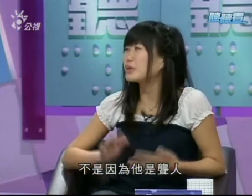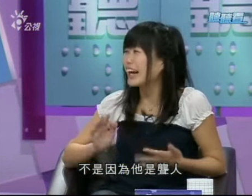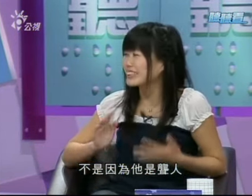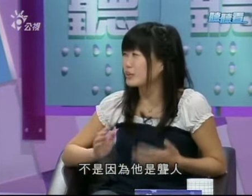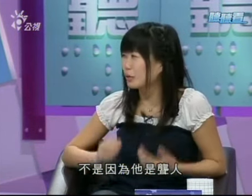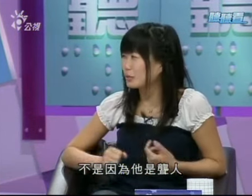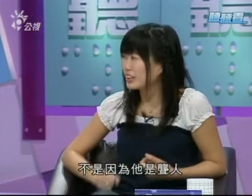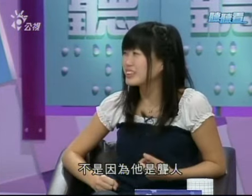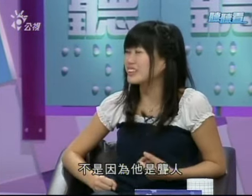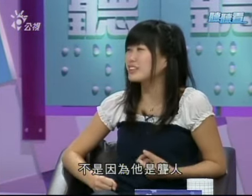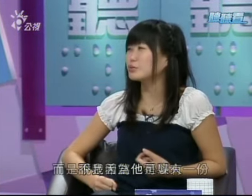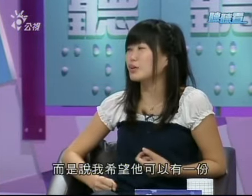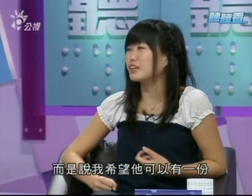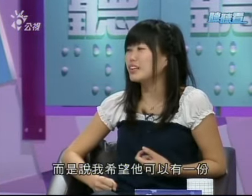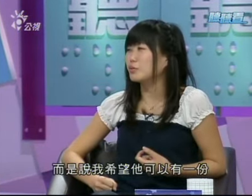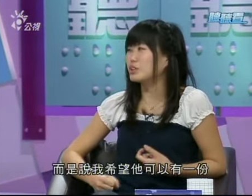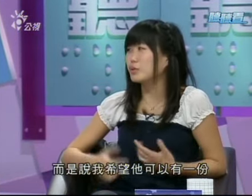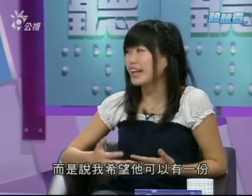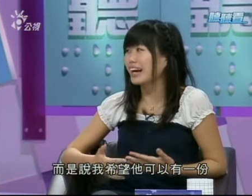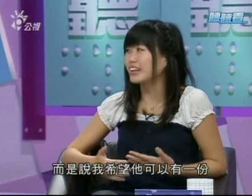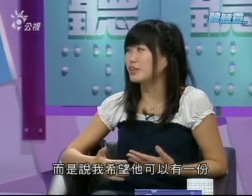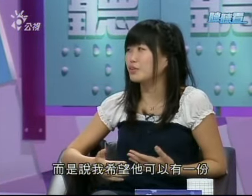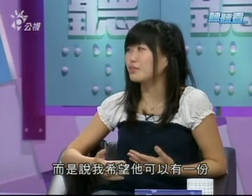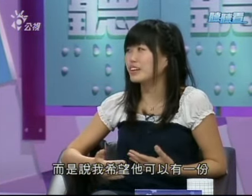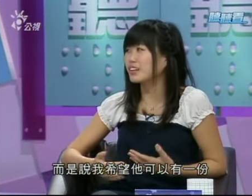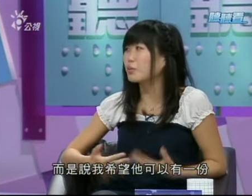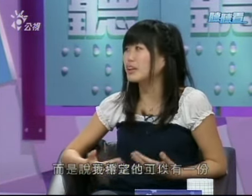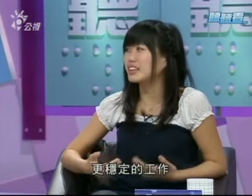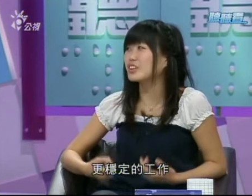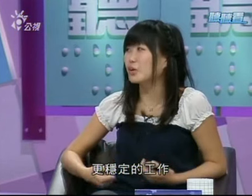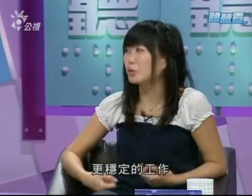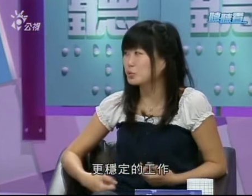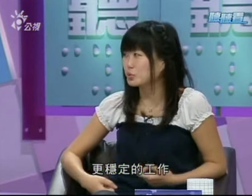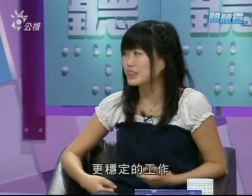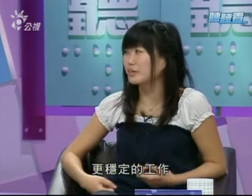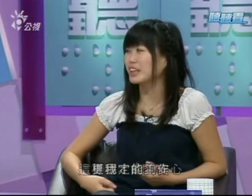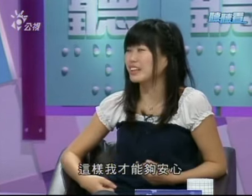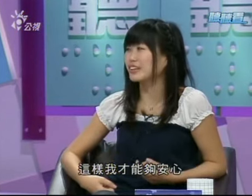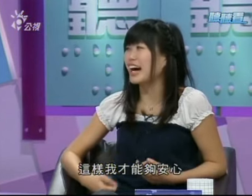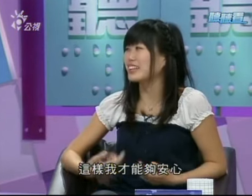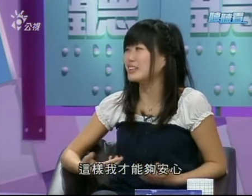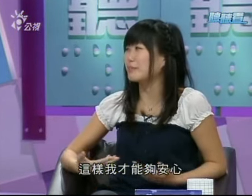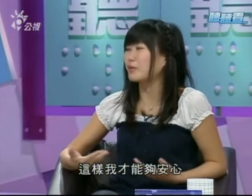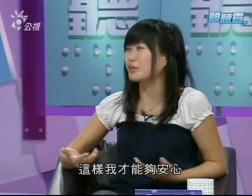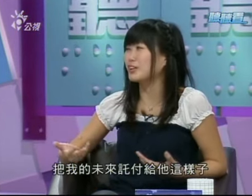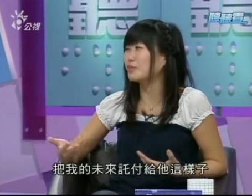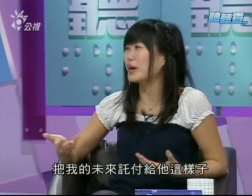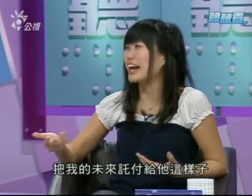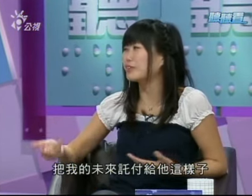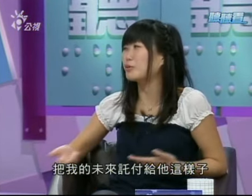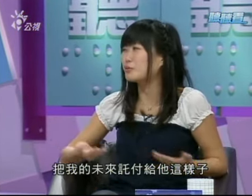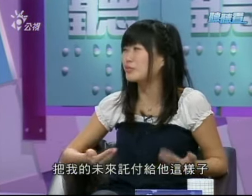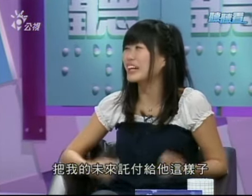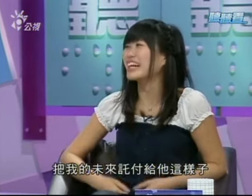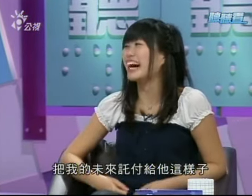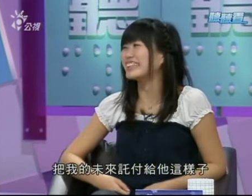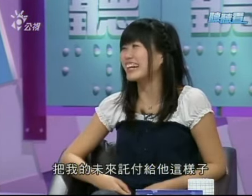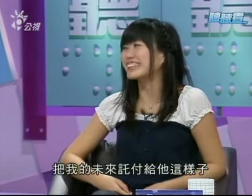因为他是龙人而是说我希望他可以有一份更稳定的工作这样我才能够安心把我的未来托付给他这样